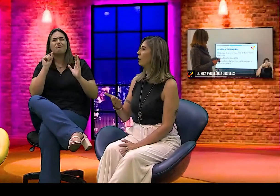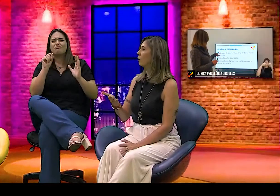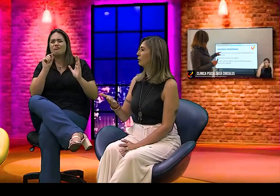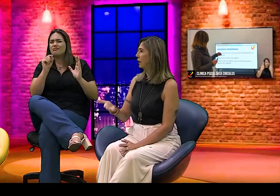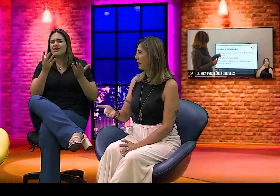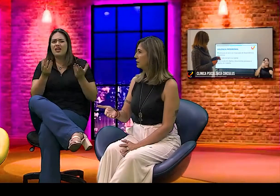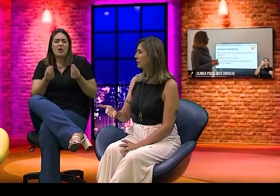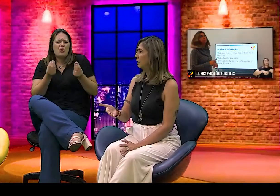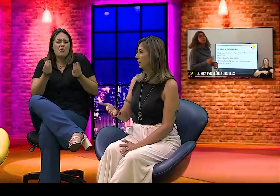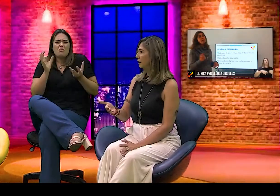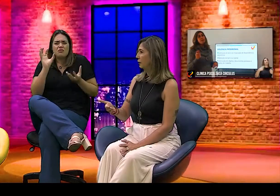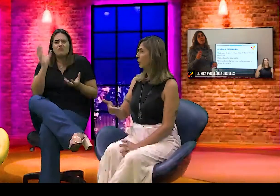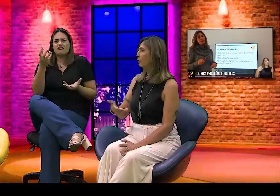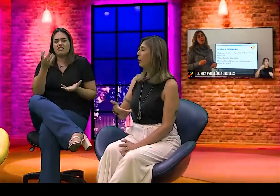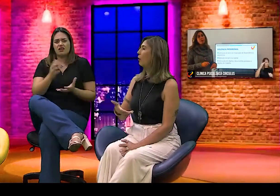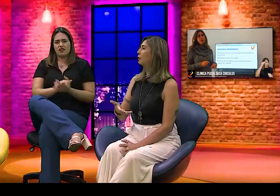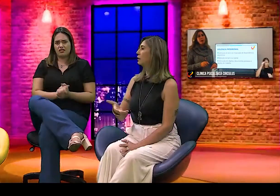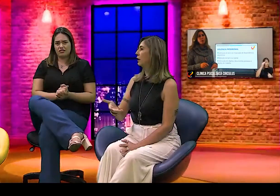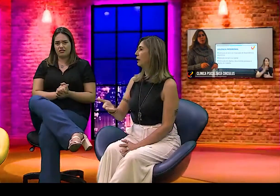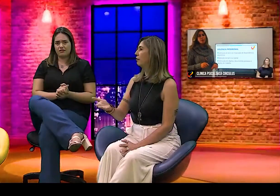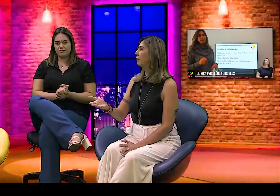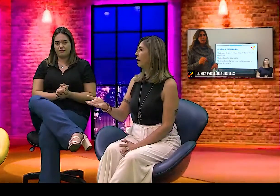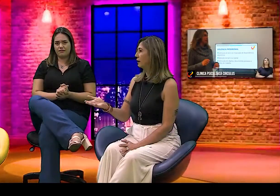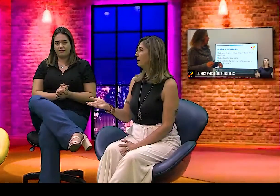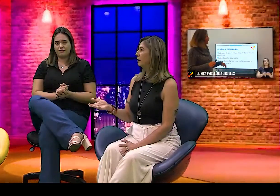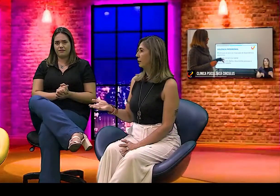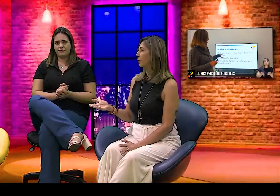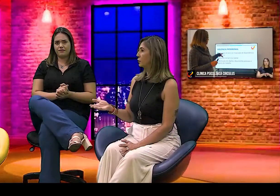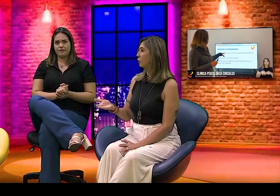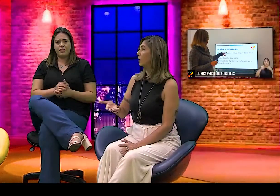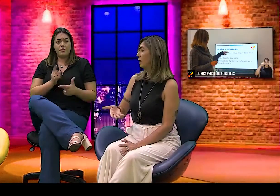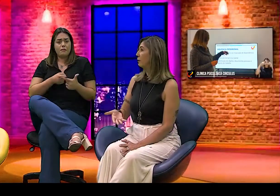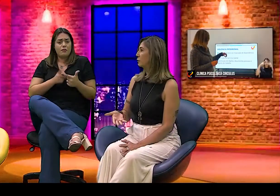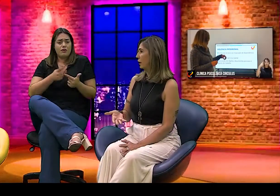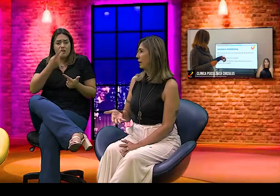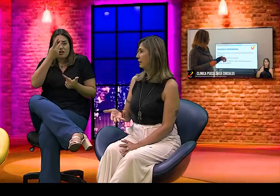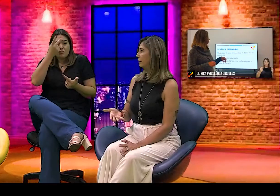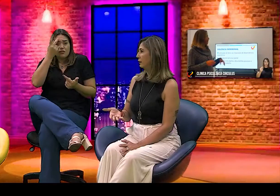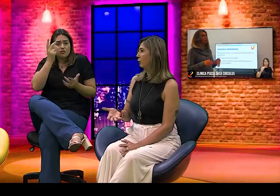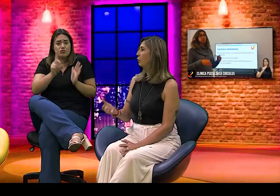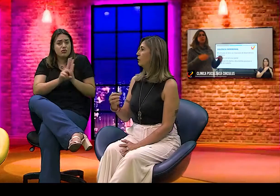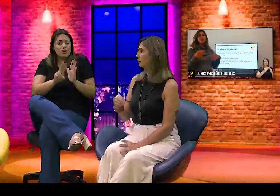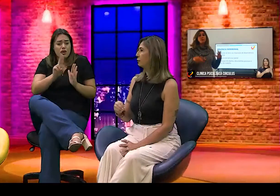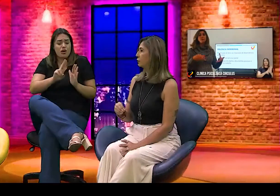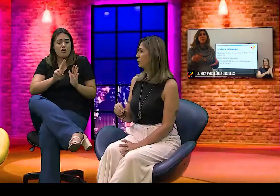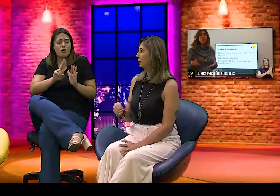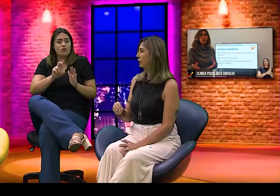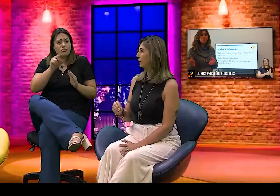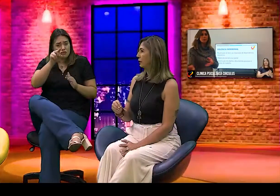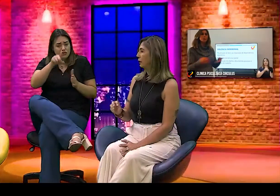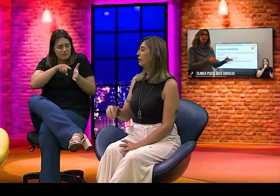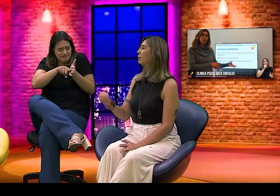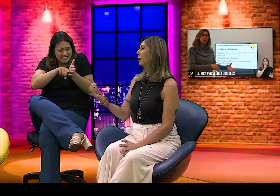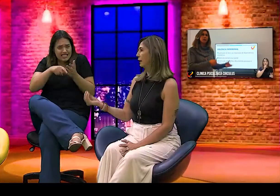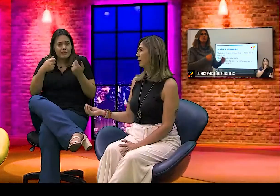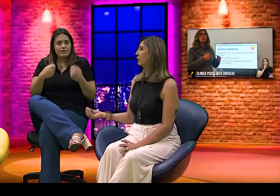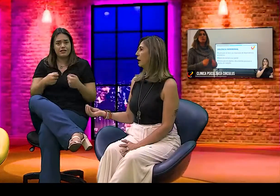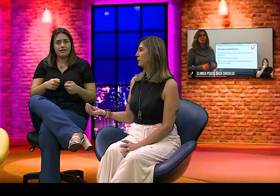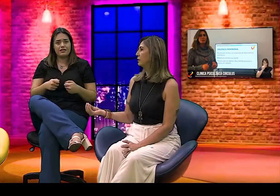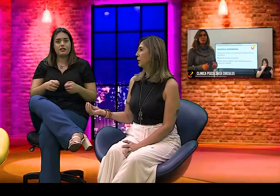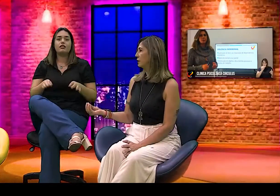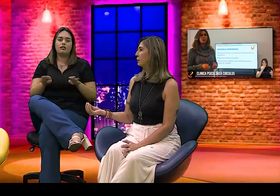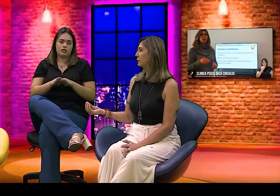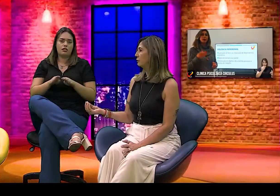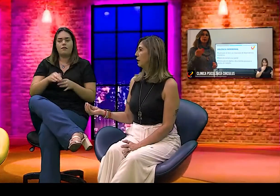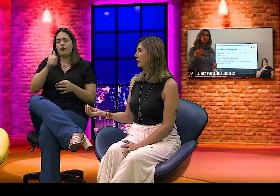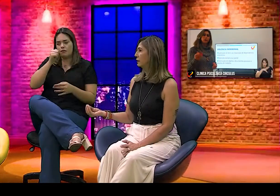como ela acontece, né, o que pode levar para a pessoa que é usuária, como isso funciona, e também no caso